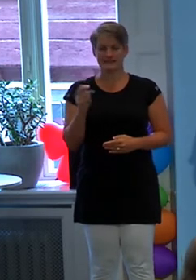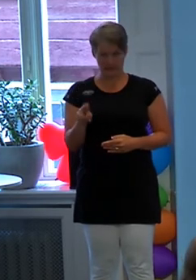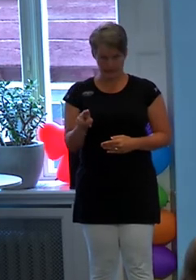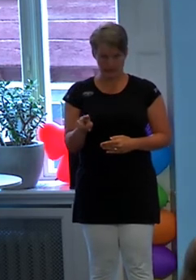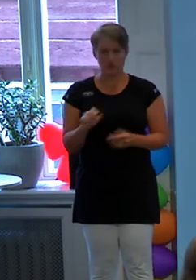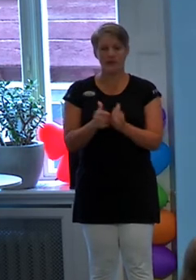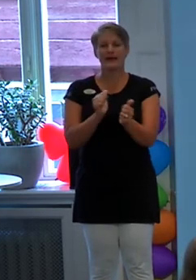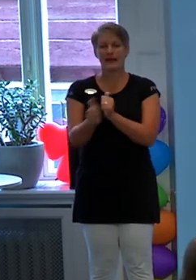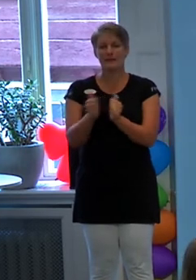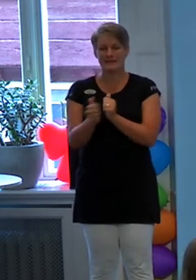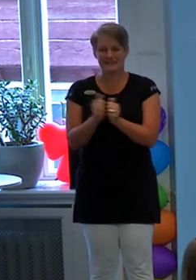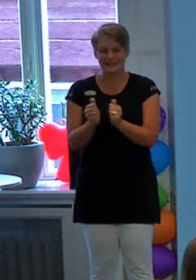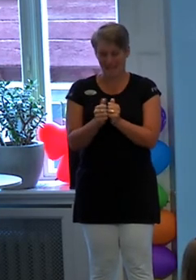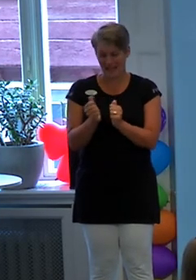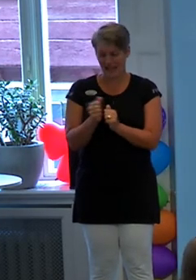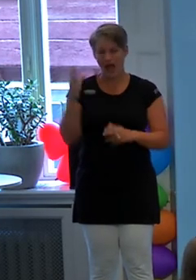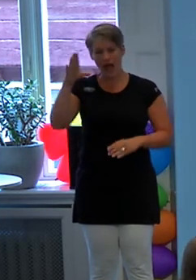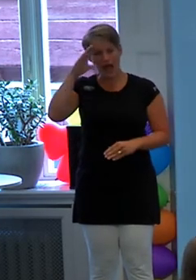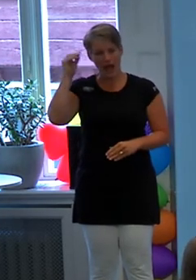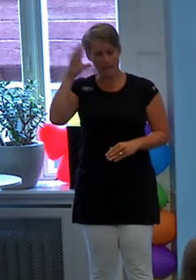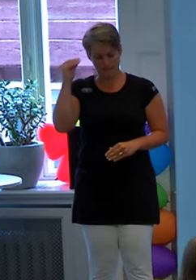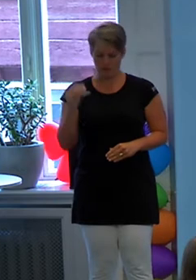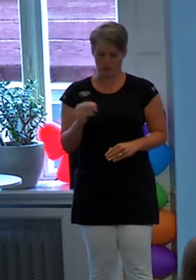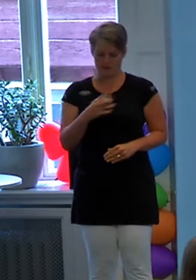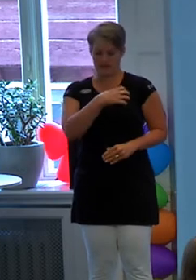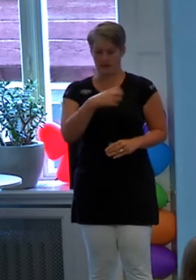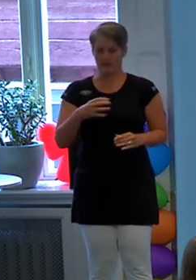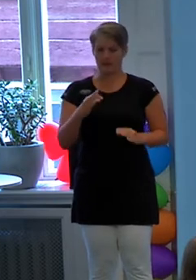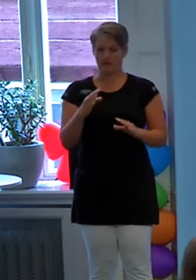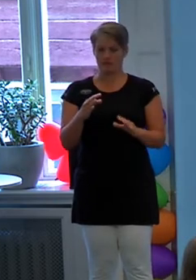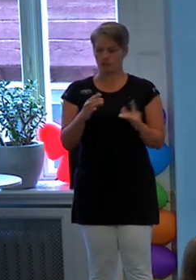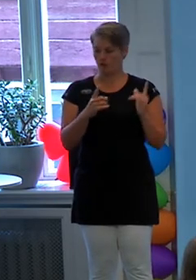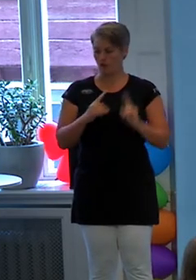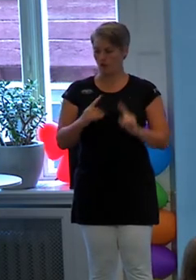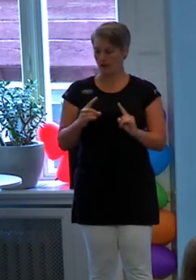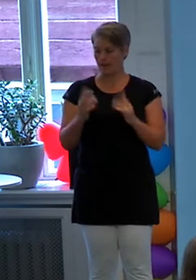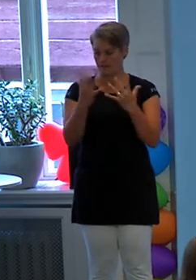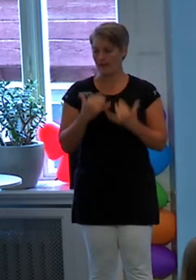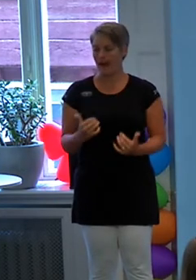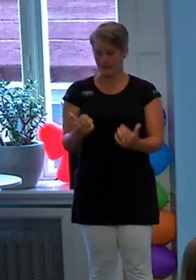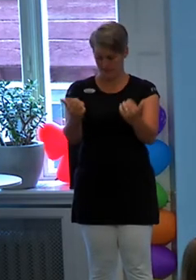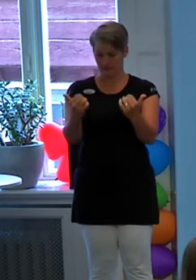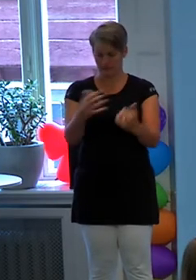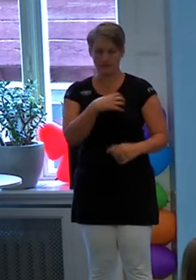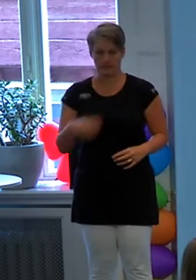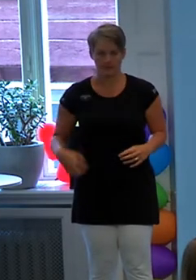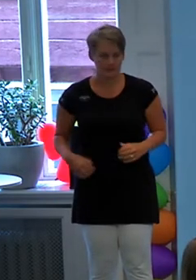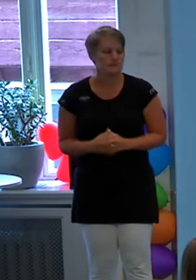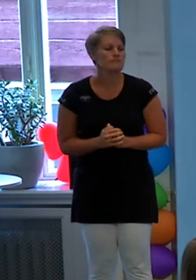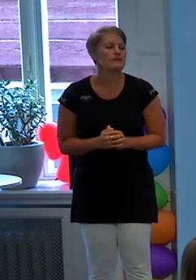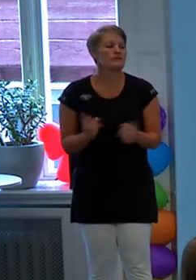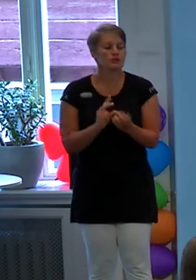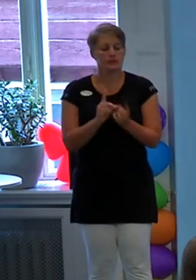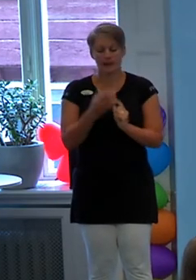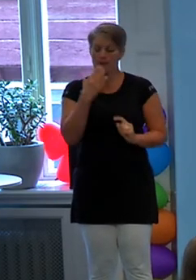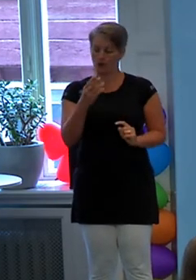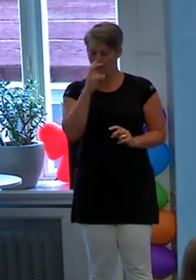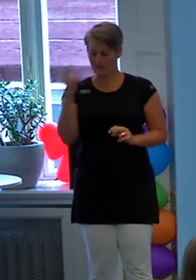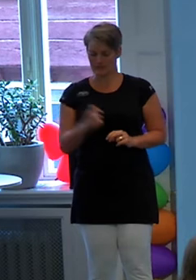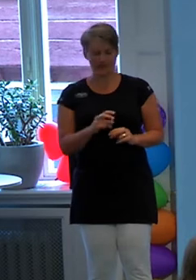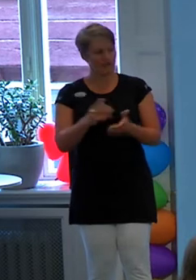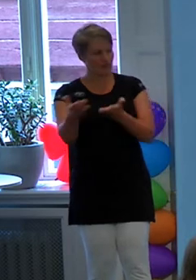Men hon är ju från Ängelholm i grunden. Så att vi ska nog kunna få ett bra Öresundsperspektiv på detta. Ni